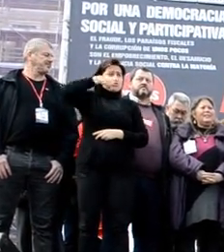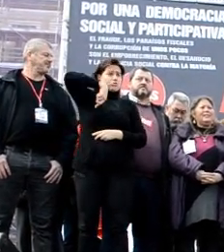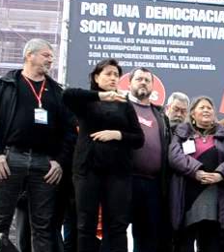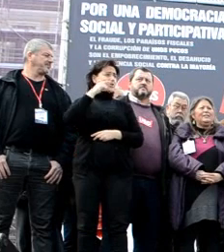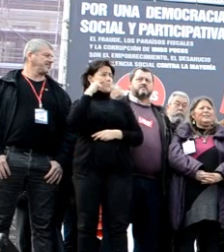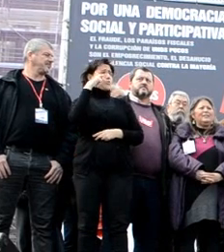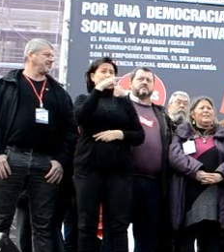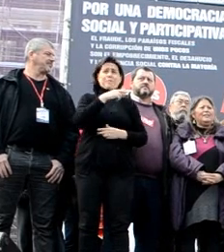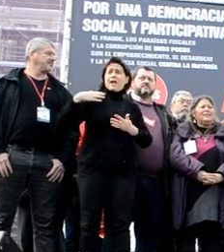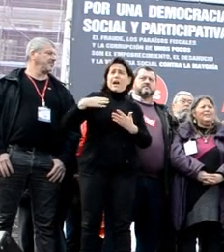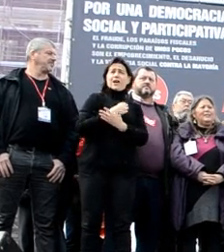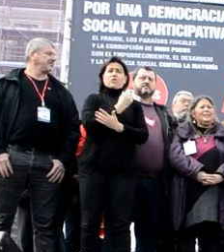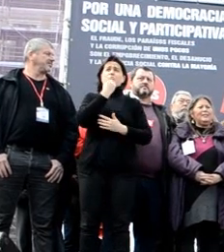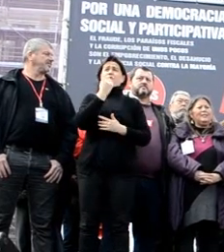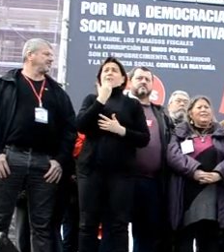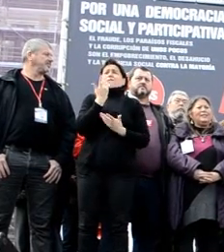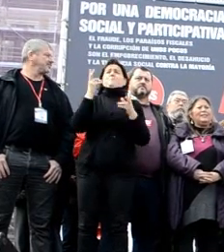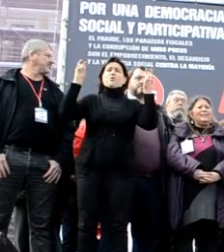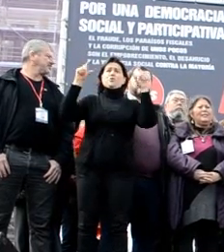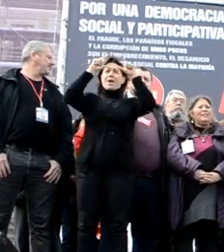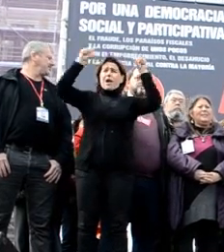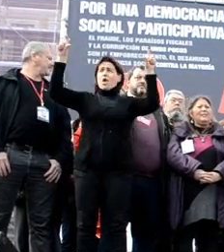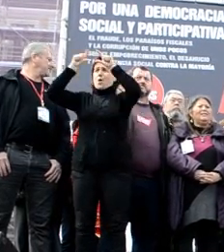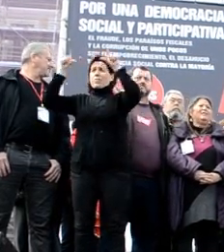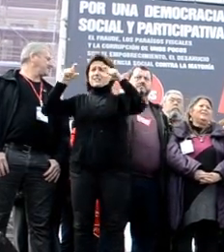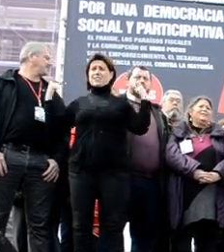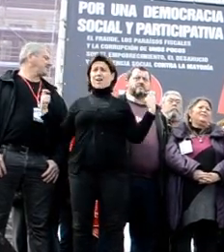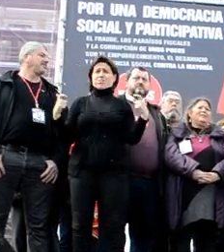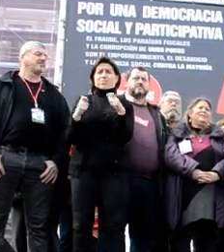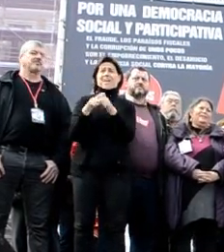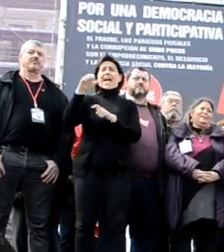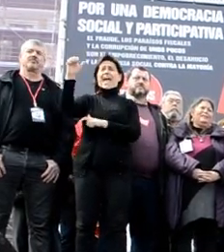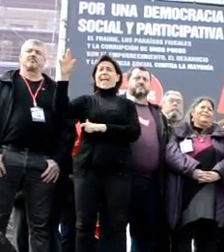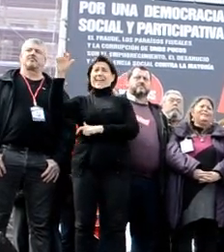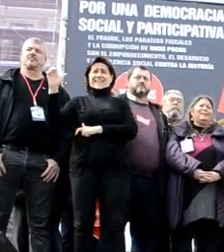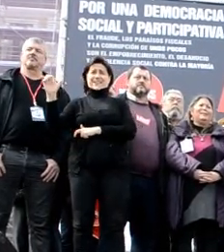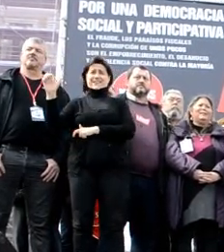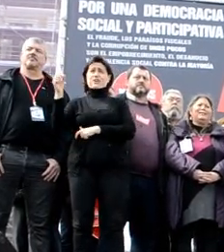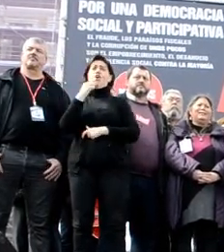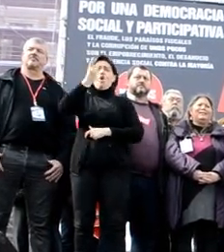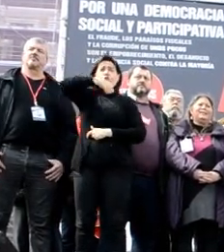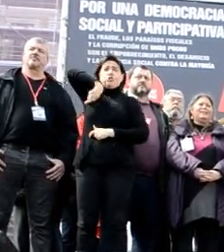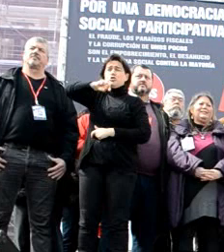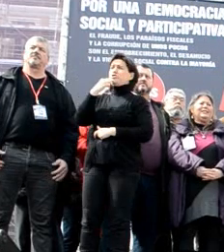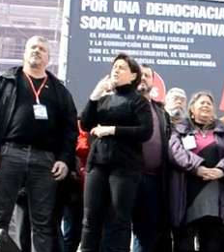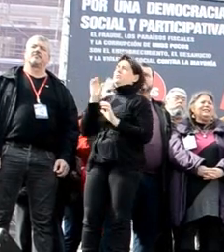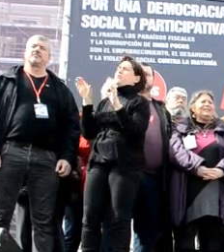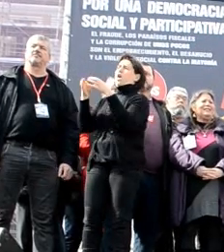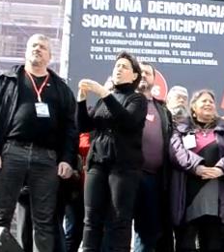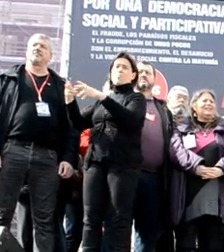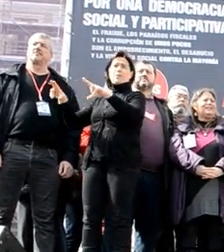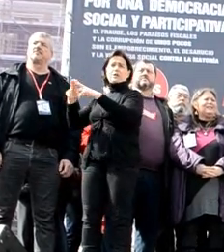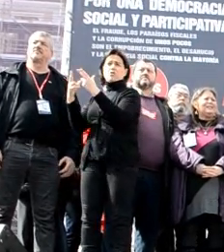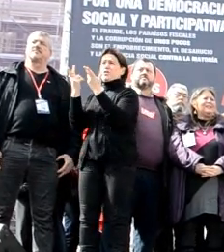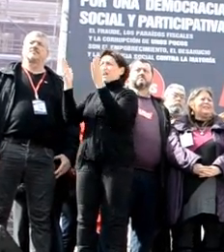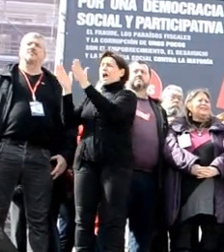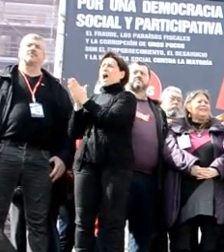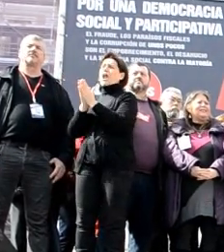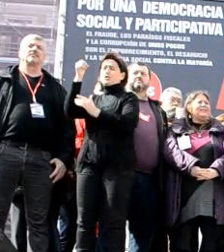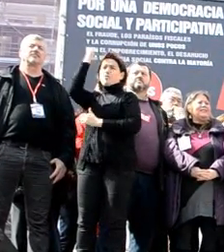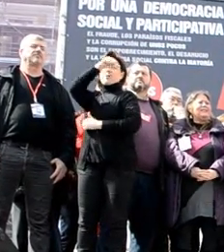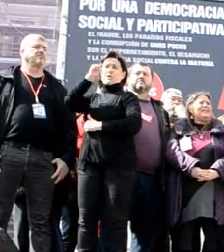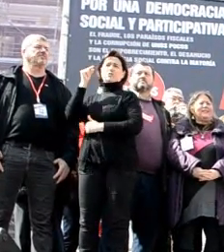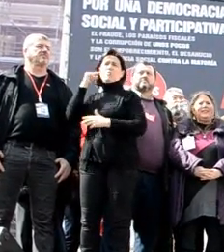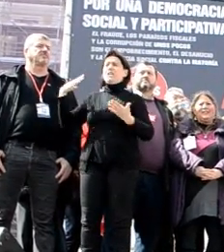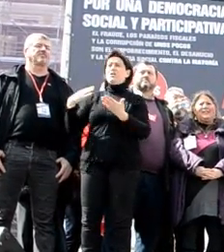han aumentado los expedientes de regulación de empleo. Saludamos desde la Cumbre Social a las compañeras y compañeros